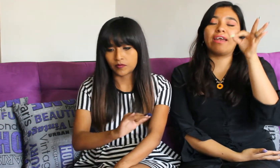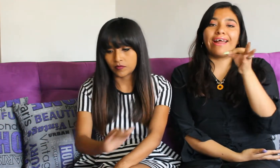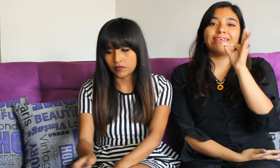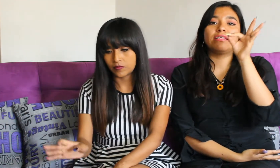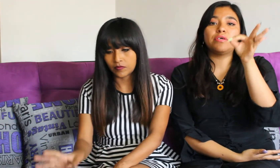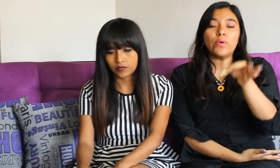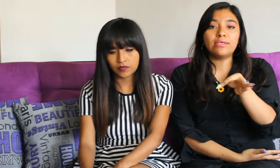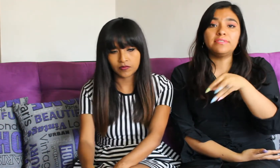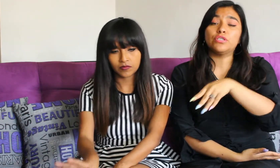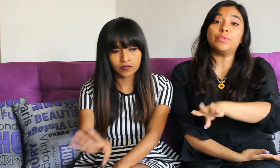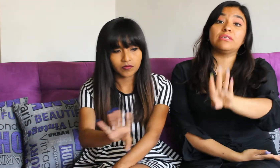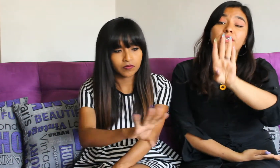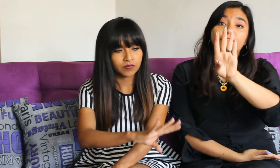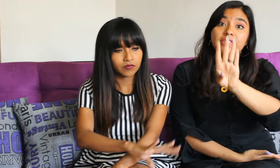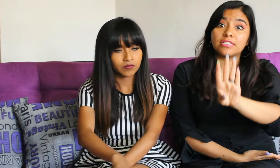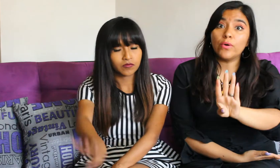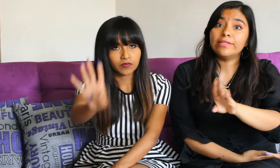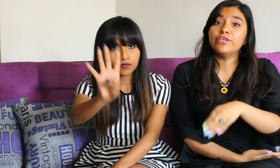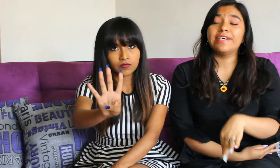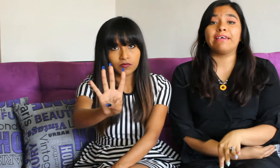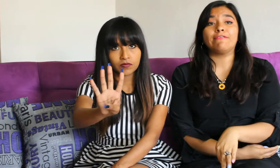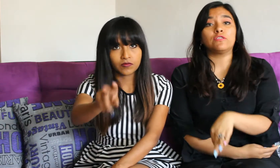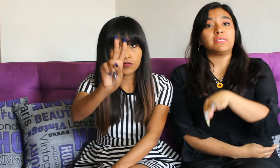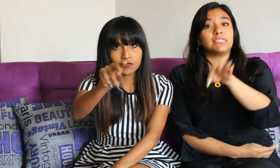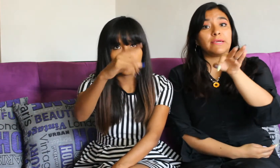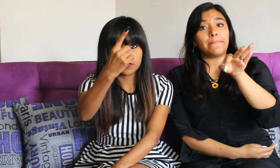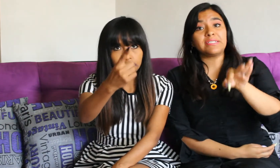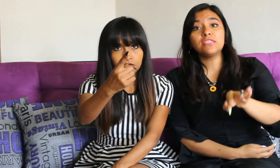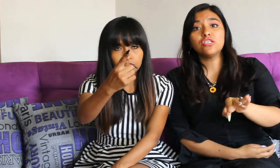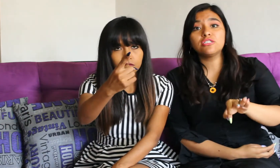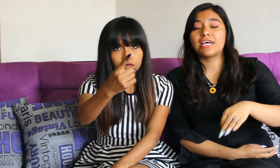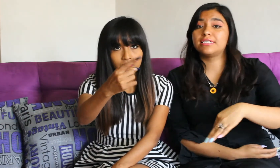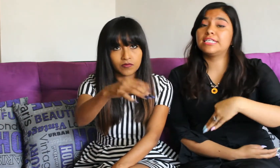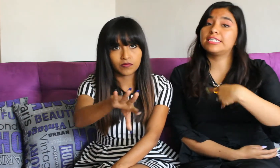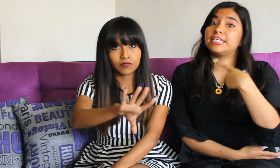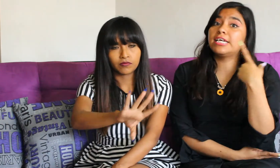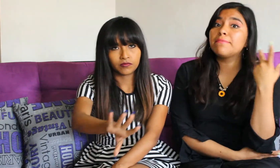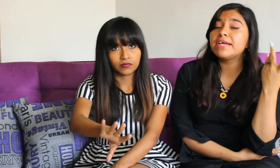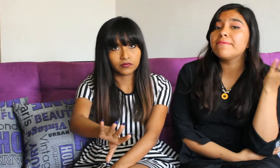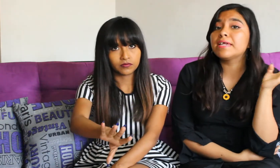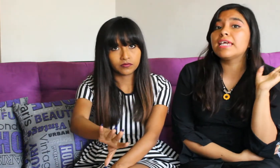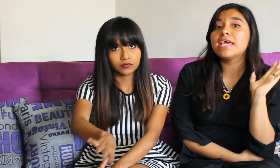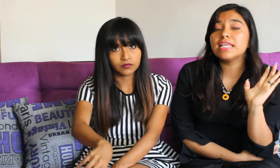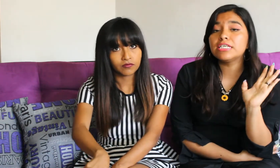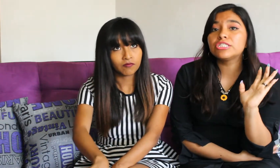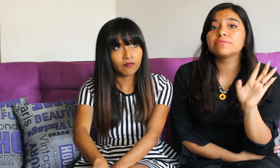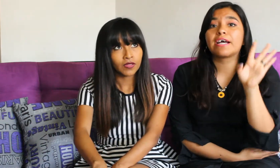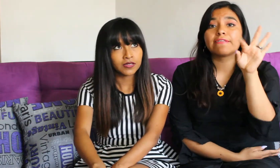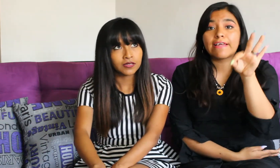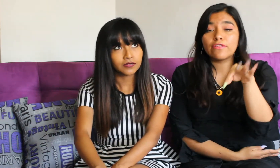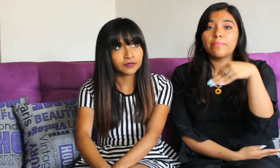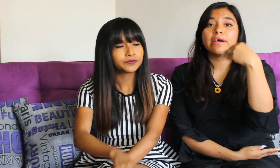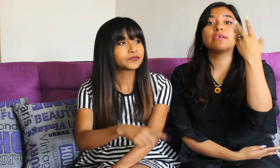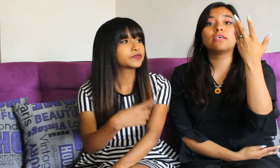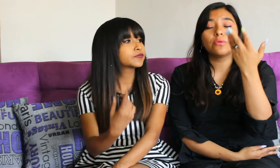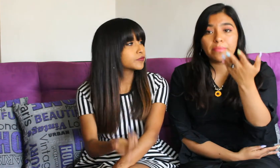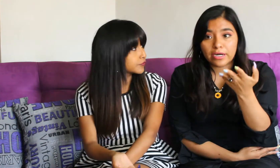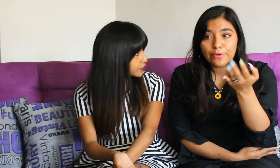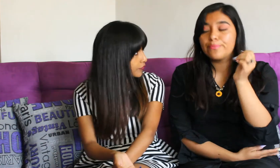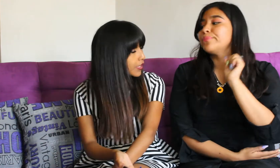general individual, se encuentra en fase 4, en 2100 pesitos, así que si quieren ver a Billie Eilish cantando, vayan a comprarlo.